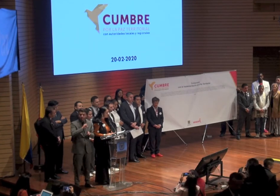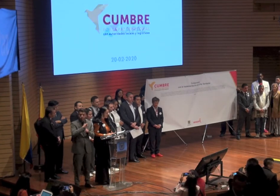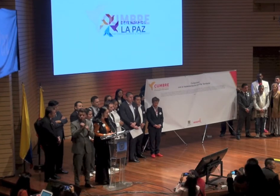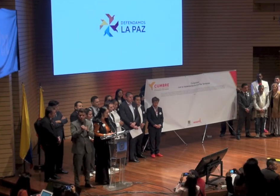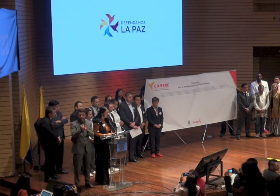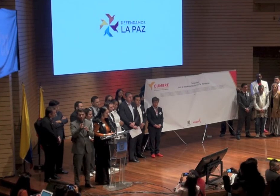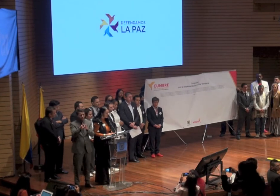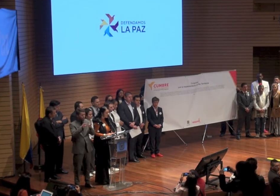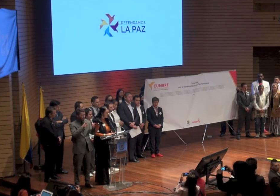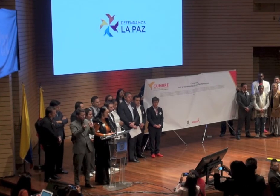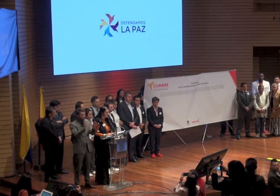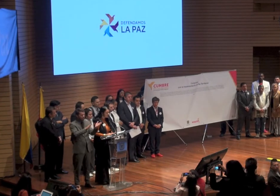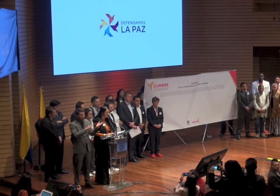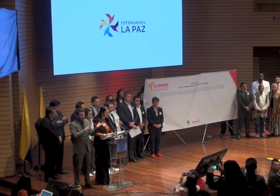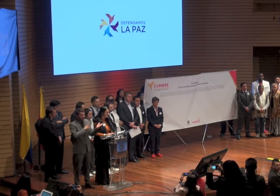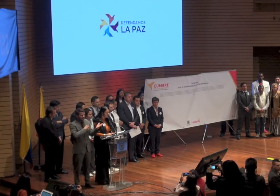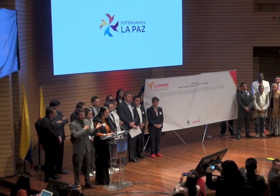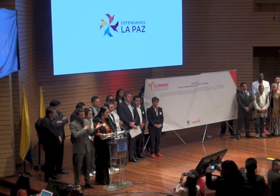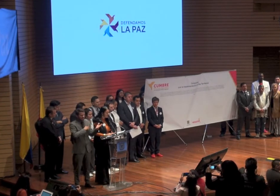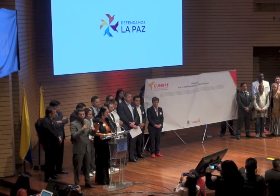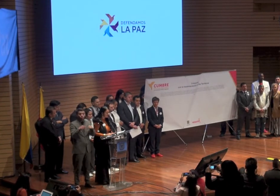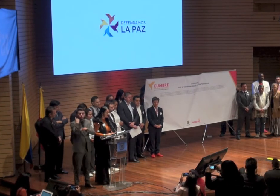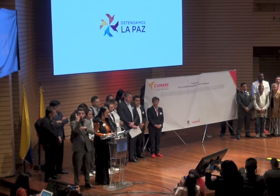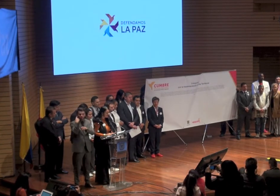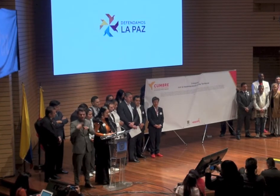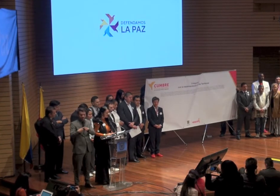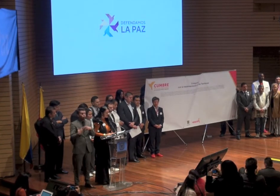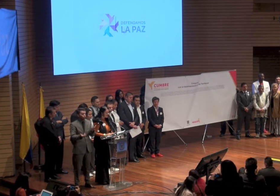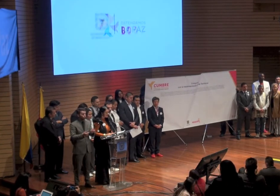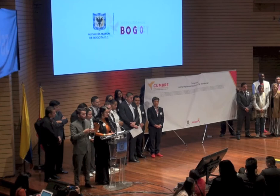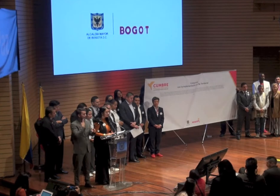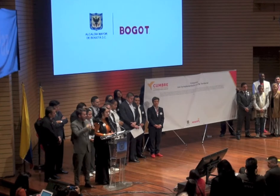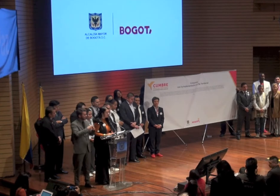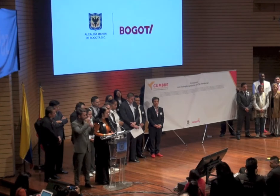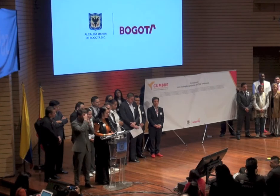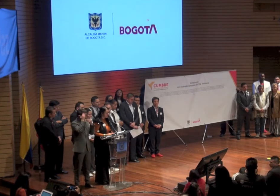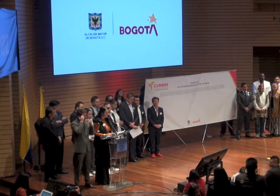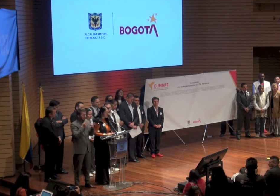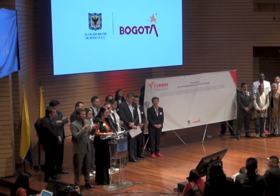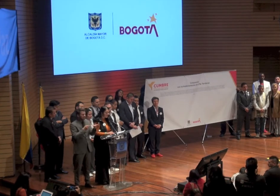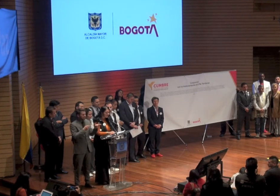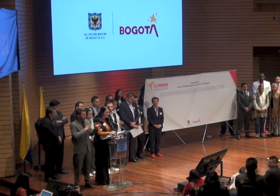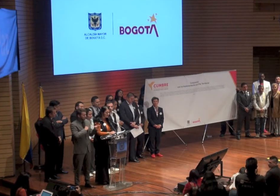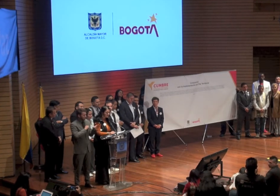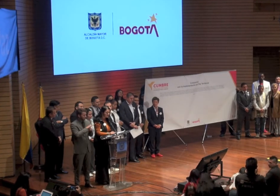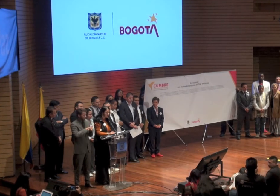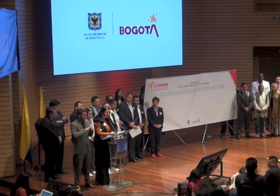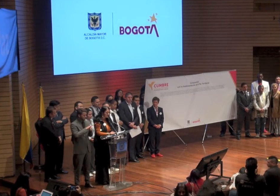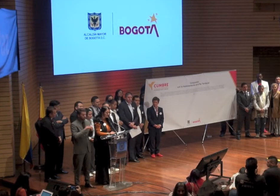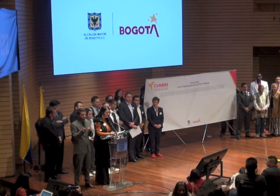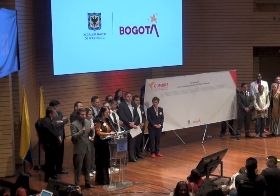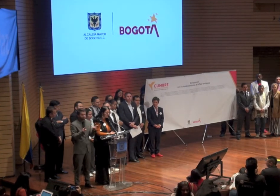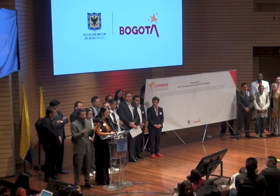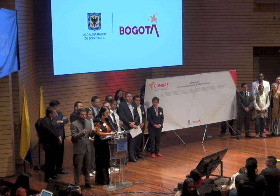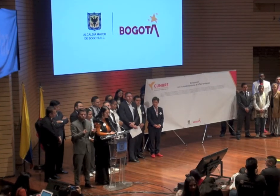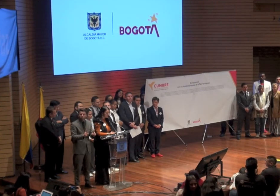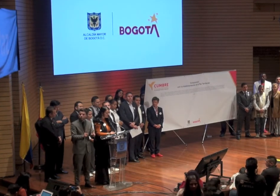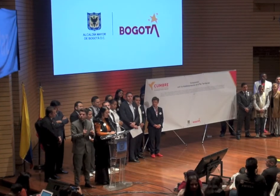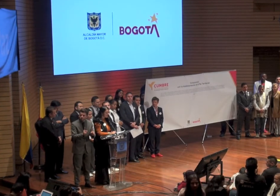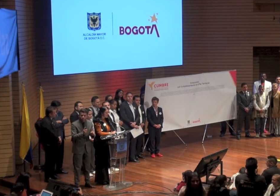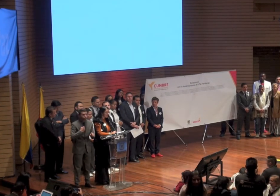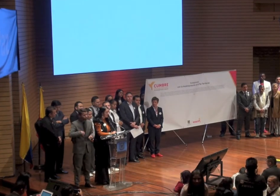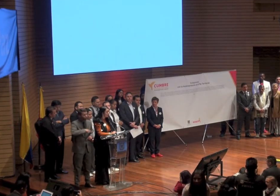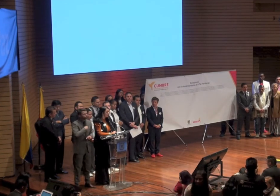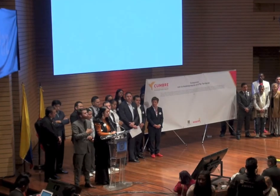lideresas sociales, políticos y excombatientes. Sin embargo, estamos absolutamente